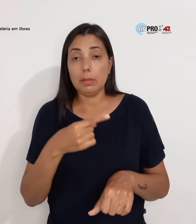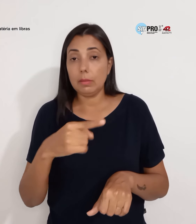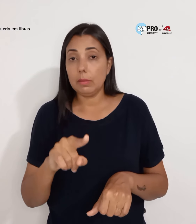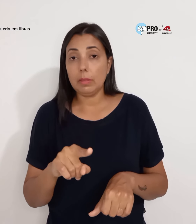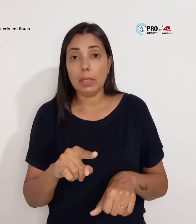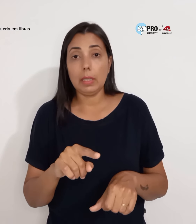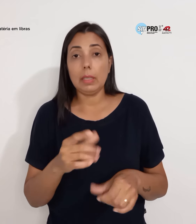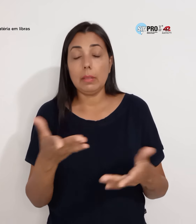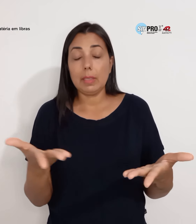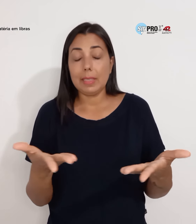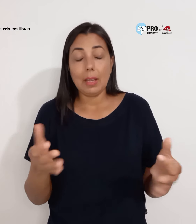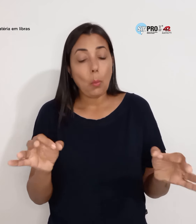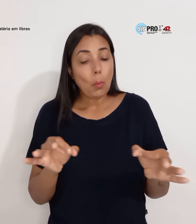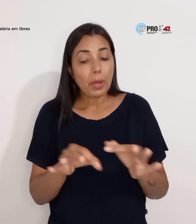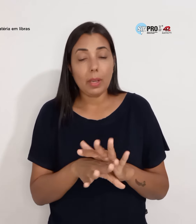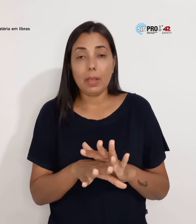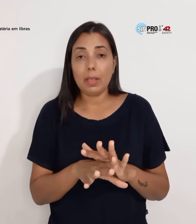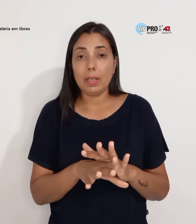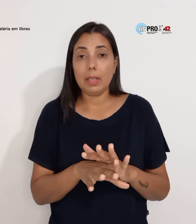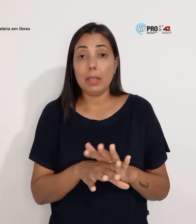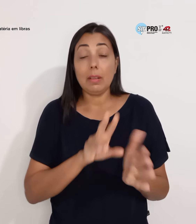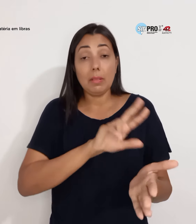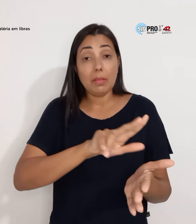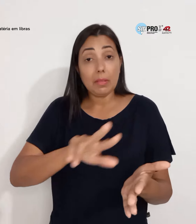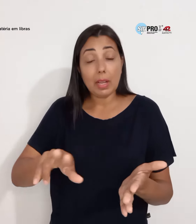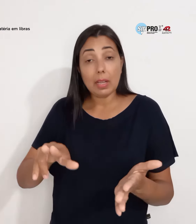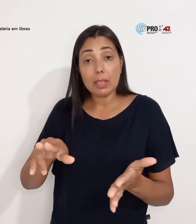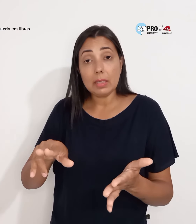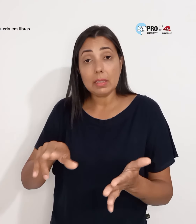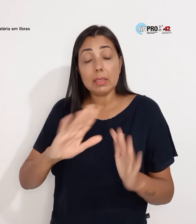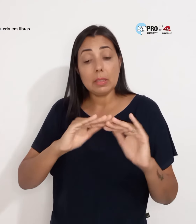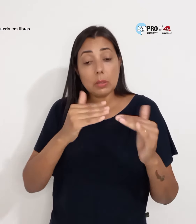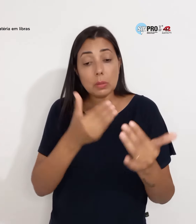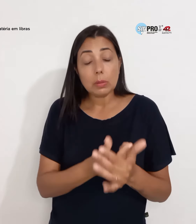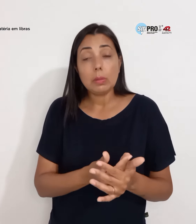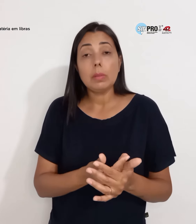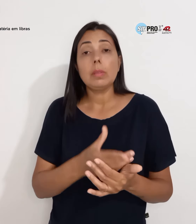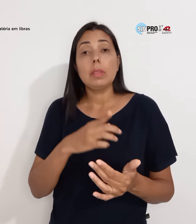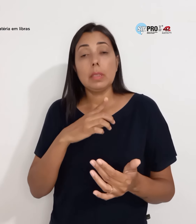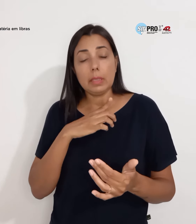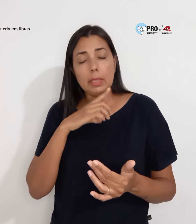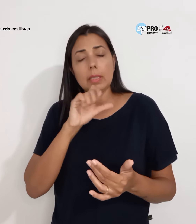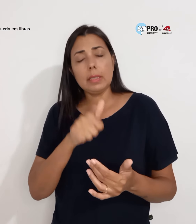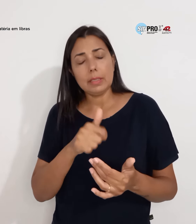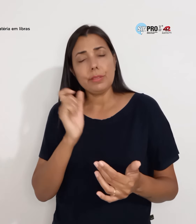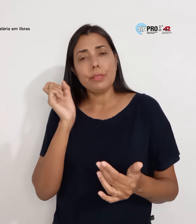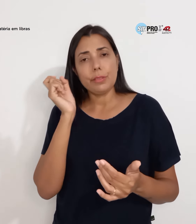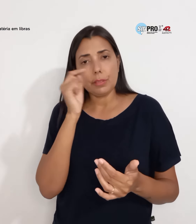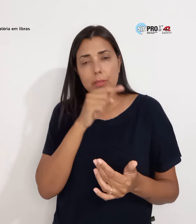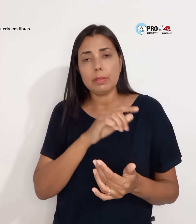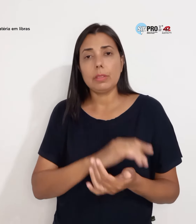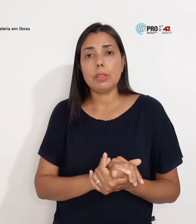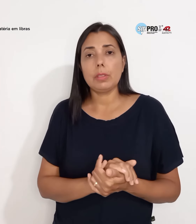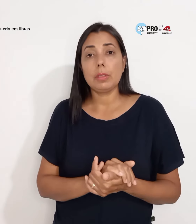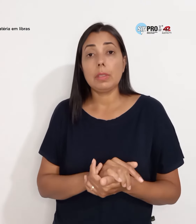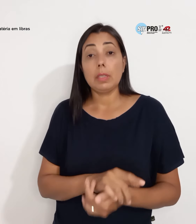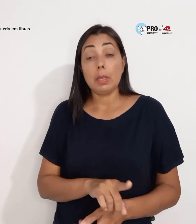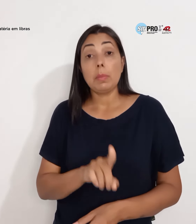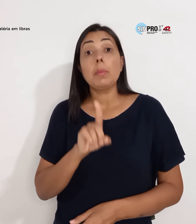vai se materializar. Na maioria das unidades escolares, temos muitas dificuldades. Em primeiro